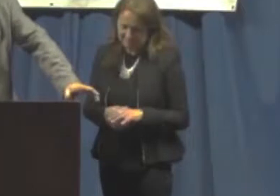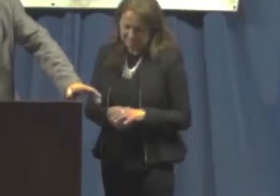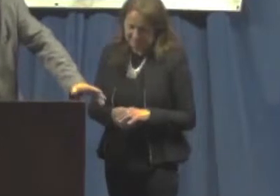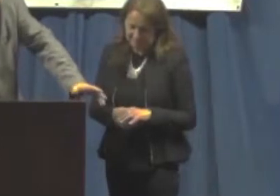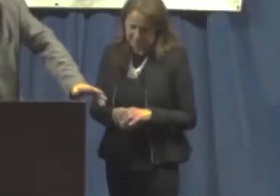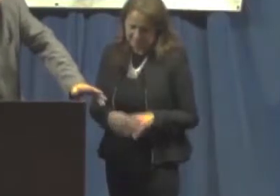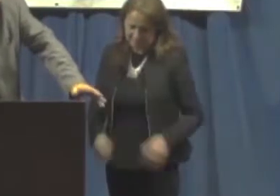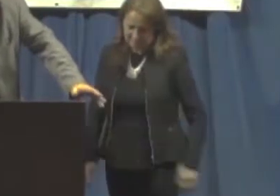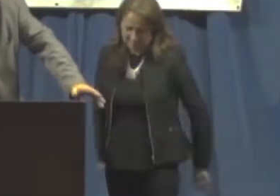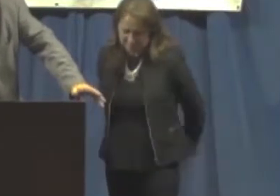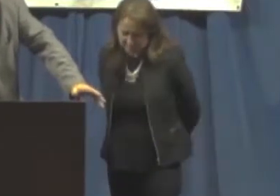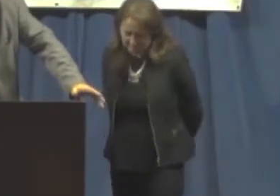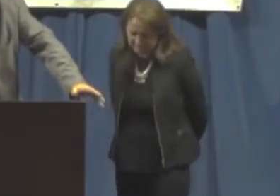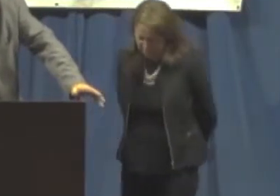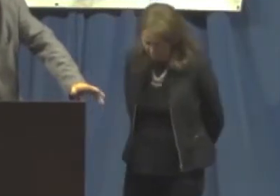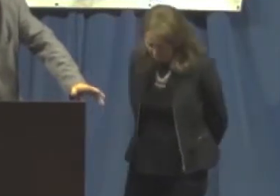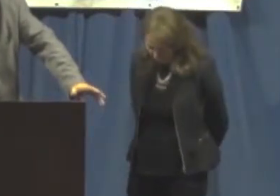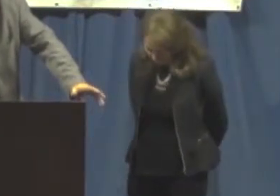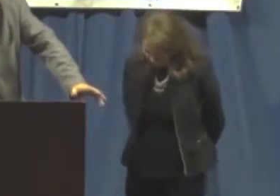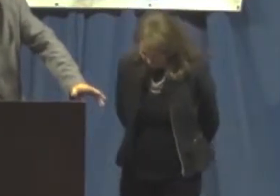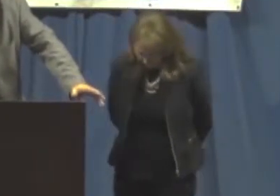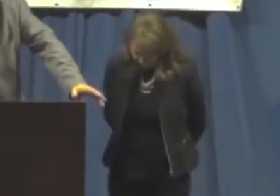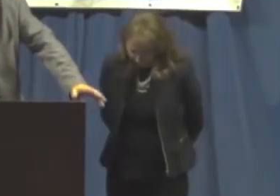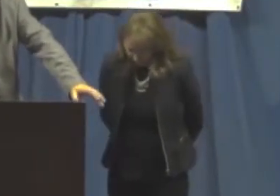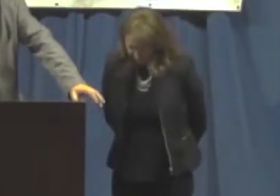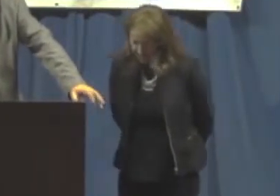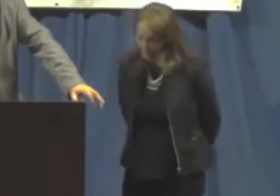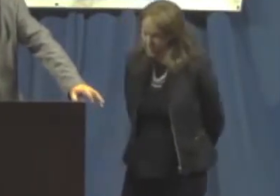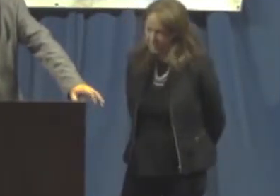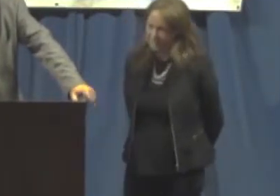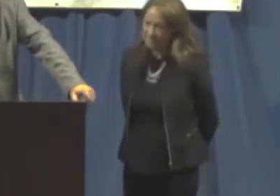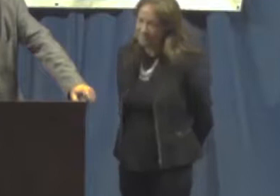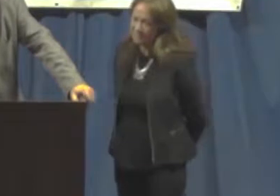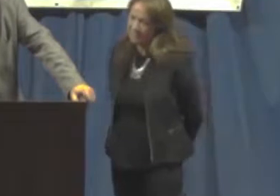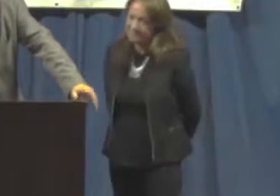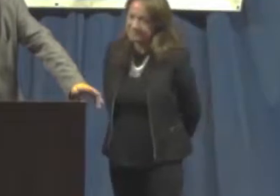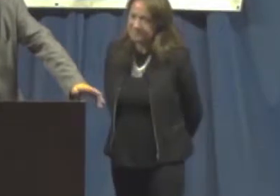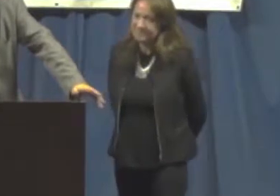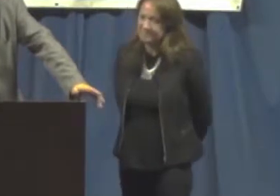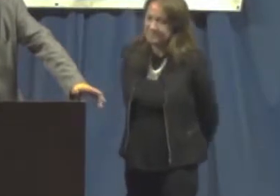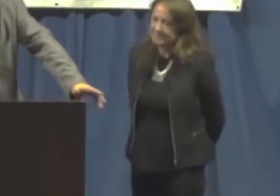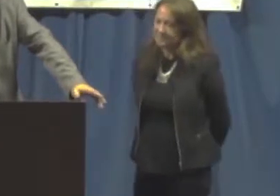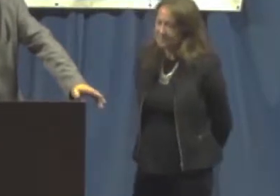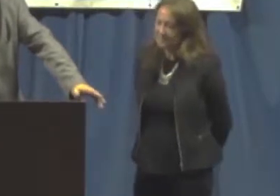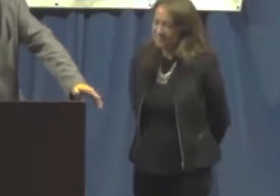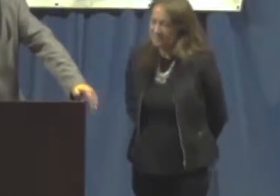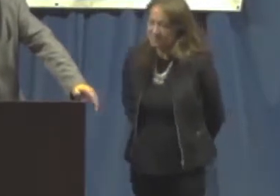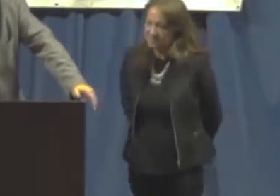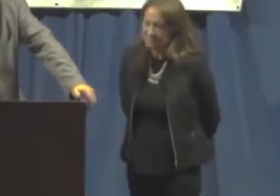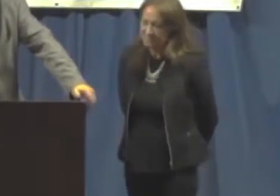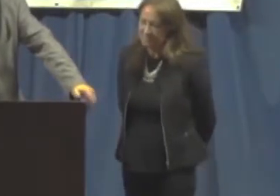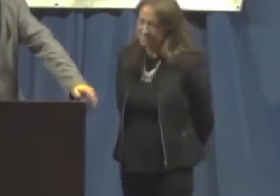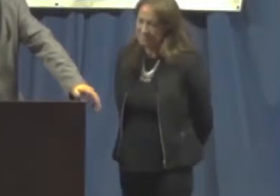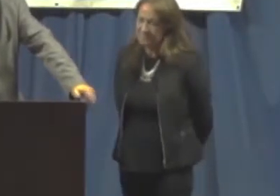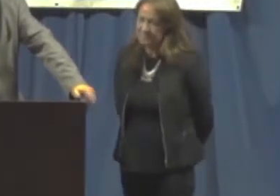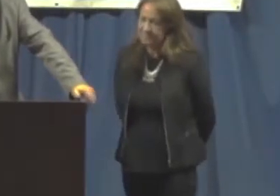yo digamos presido una entidad de información que se llama fue un tic y que agrupa a muchos compañeros que son